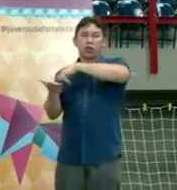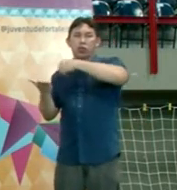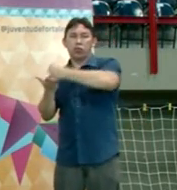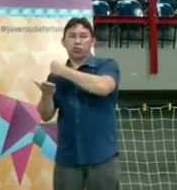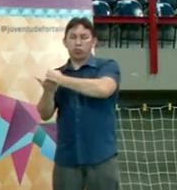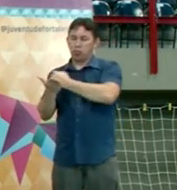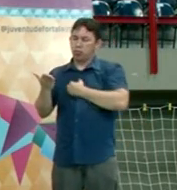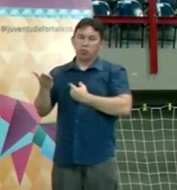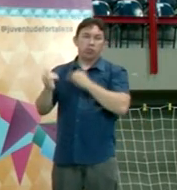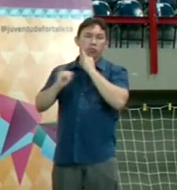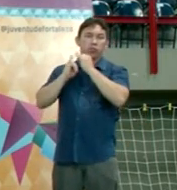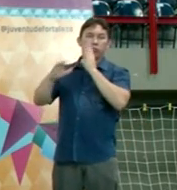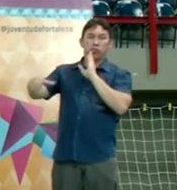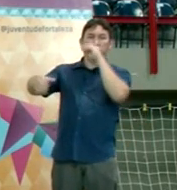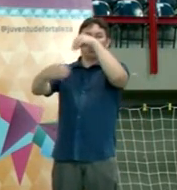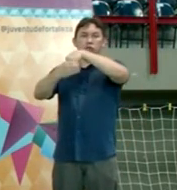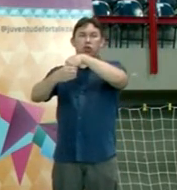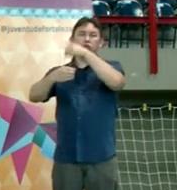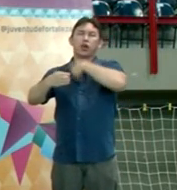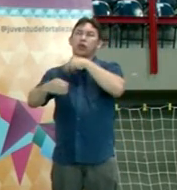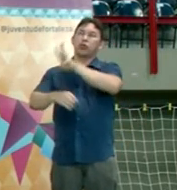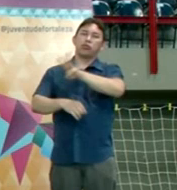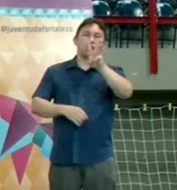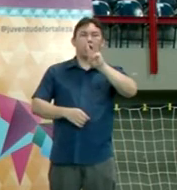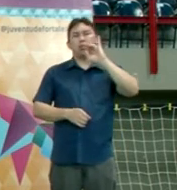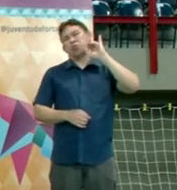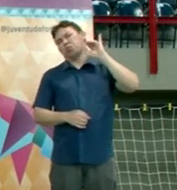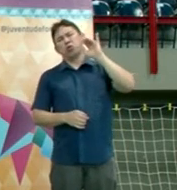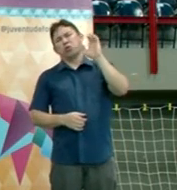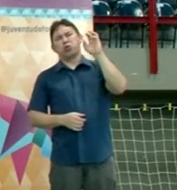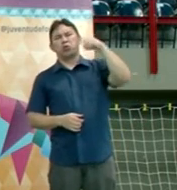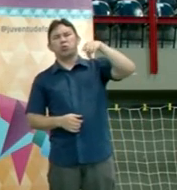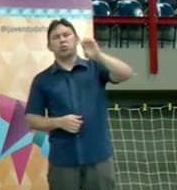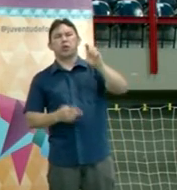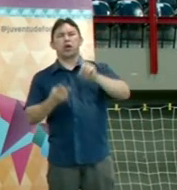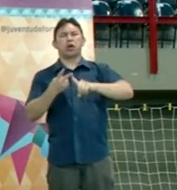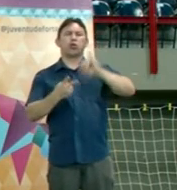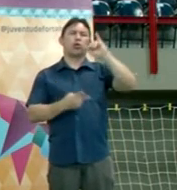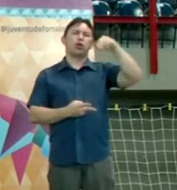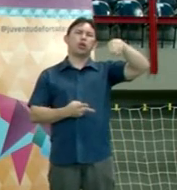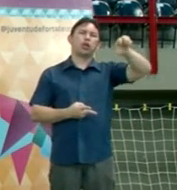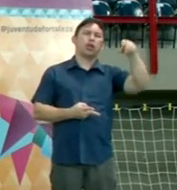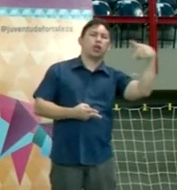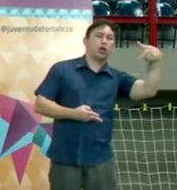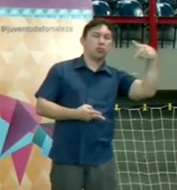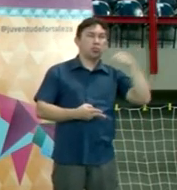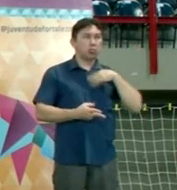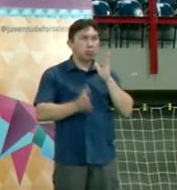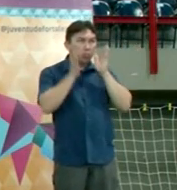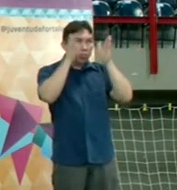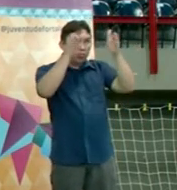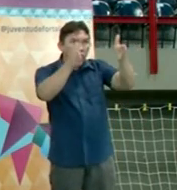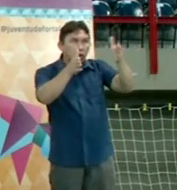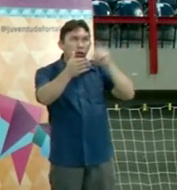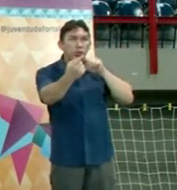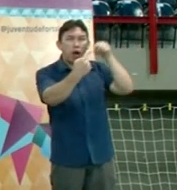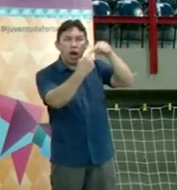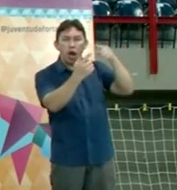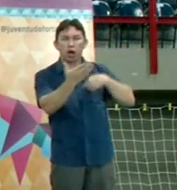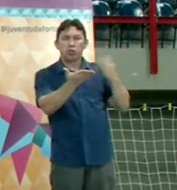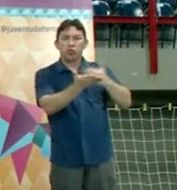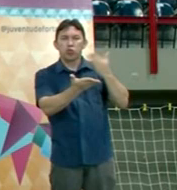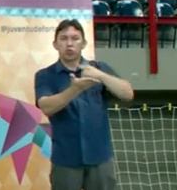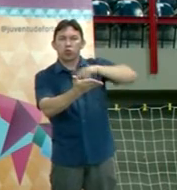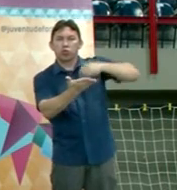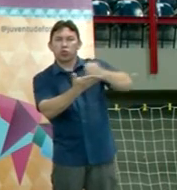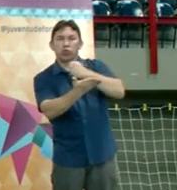na internet, está lá no site do INEP, está no site do MEC. Se você nunca viu a matriz de referência, tem que olhar. A